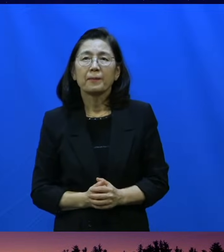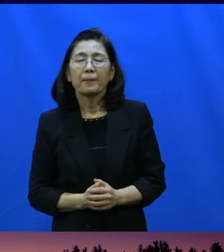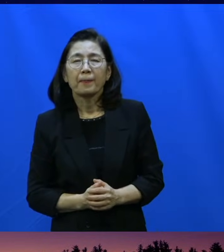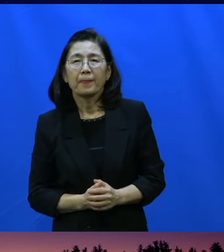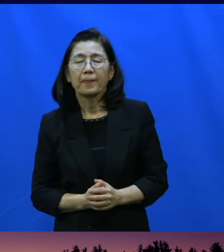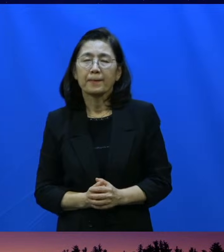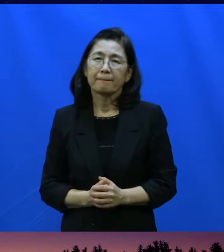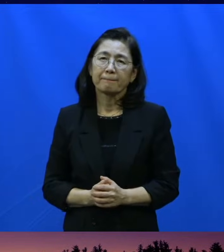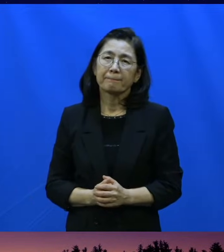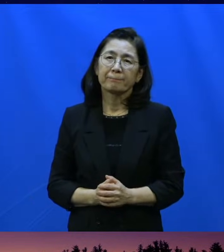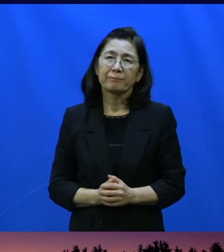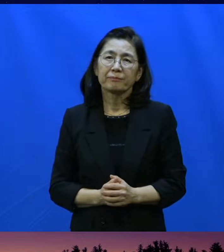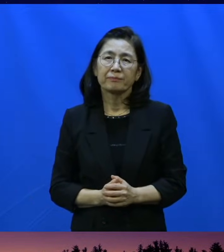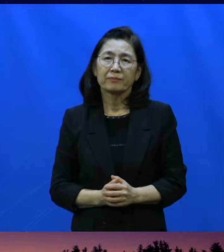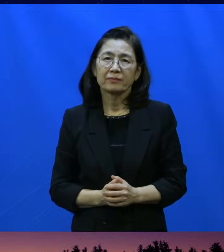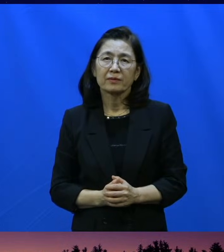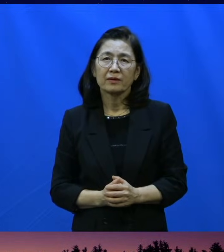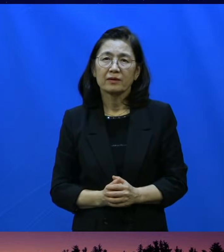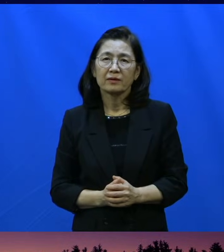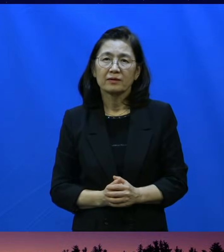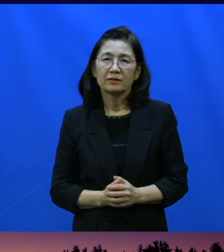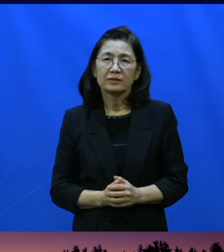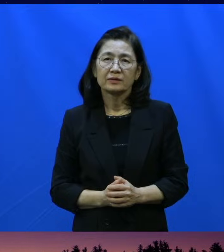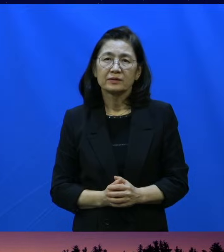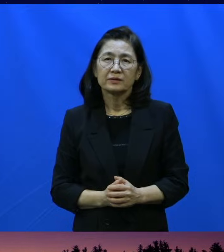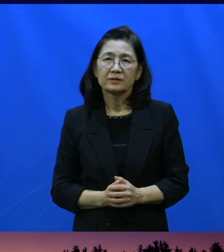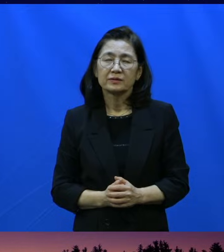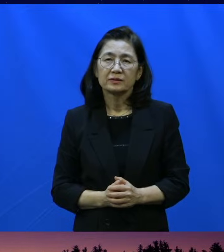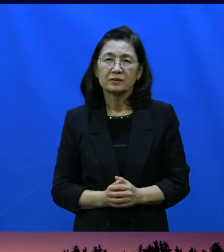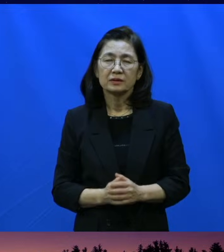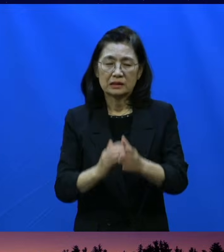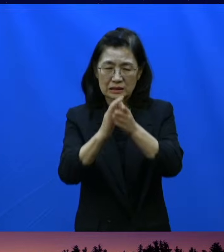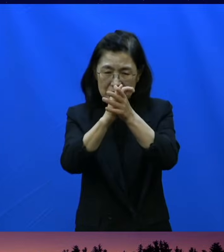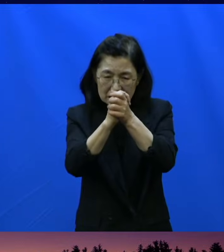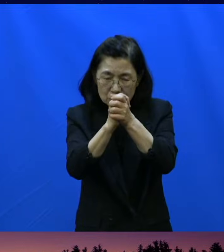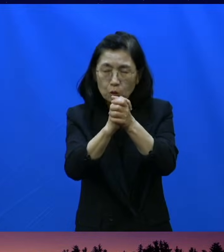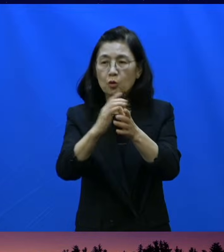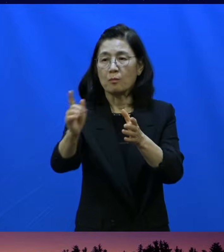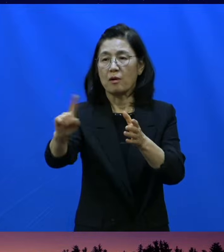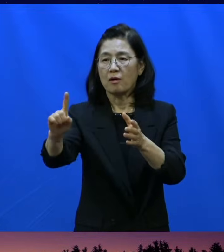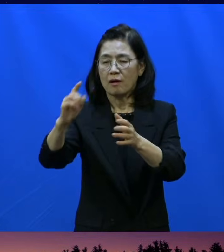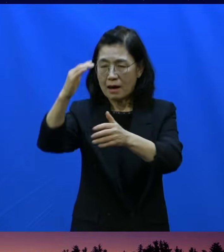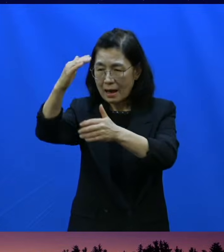갇혀 있지 않아요. 하나님의 능력을 우리에게로 끌어당기는 거거든요. 기도라는 거.